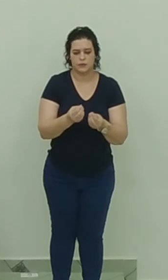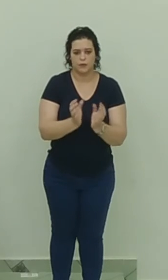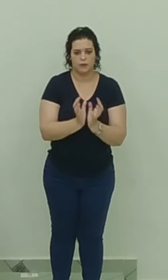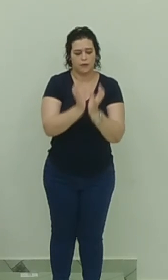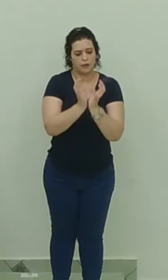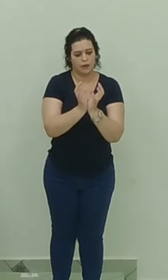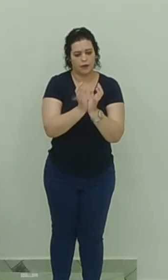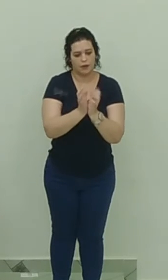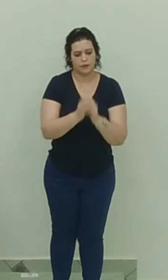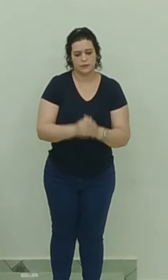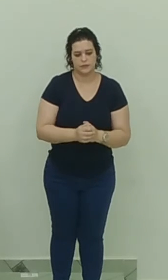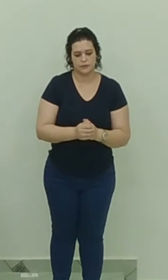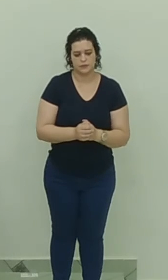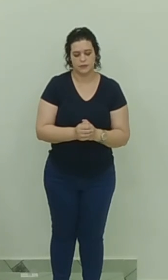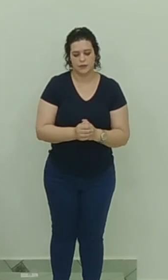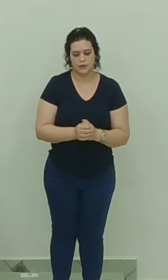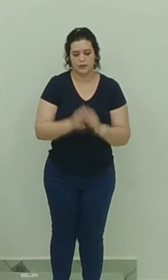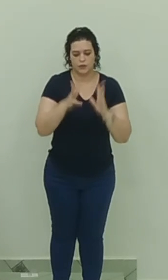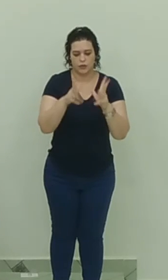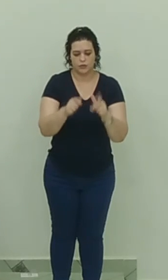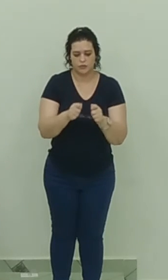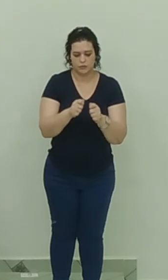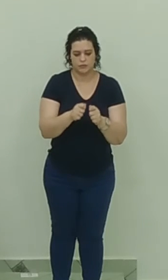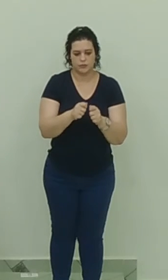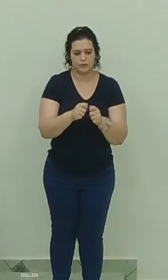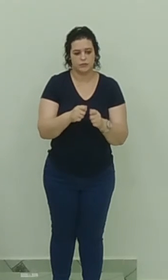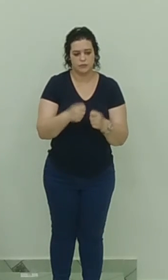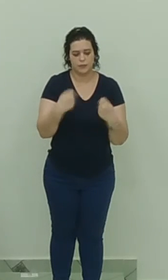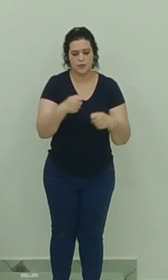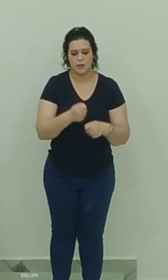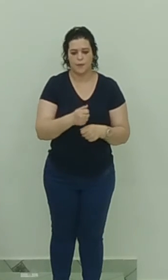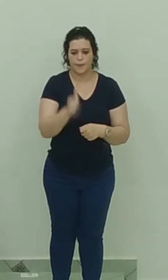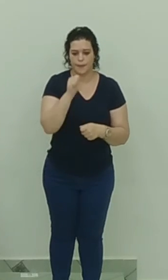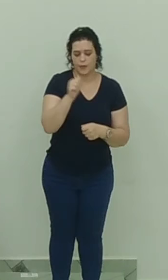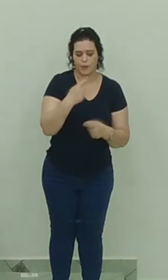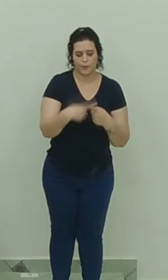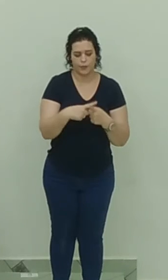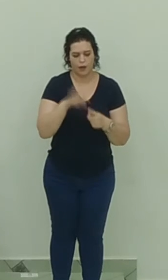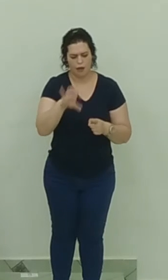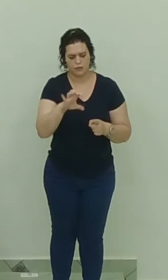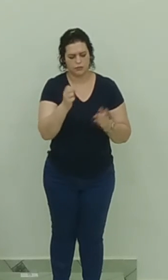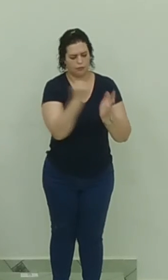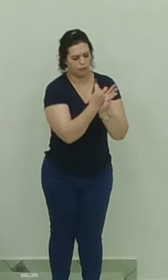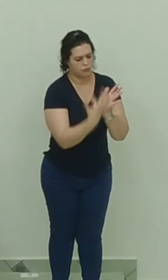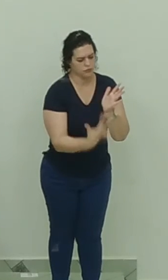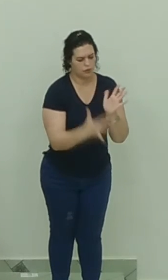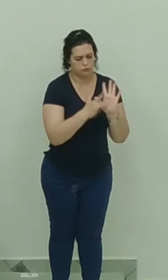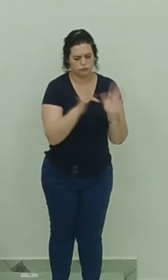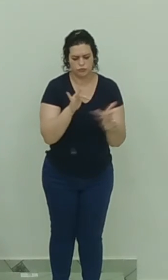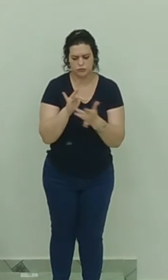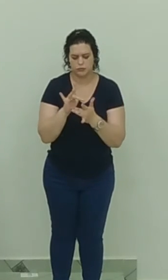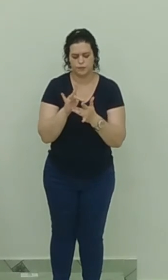discípulos, dizendo: bebei dele todos, porque isto é o meu sangue, o sangue